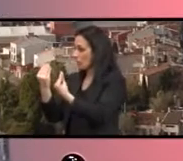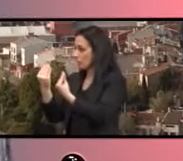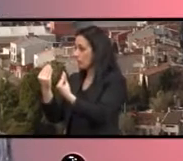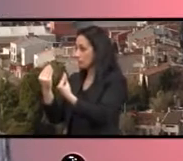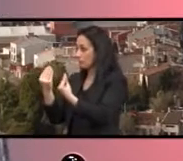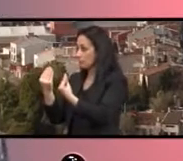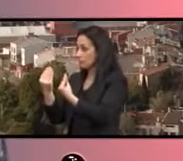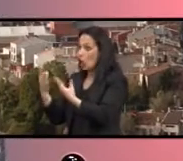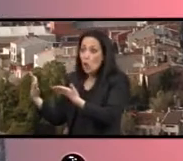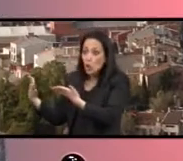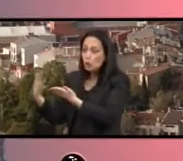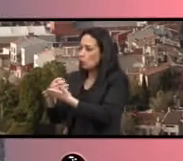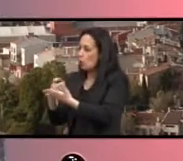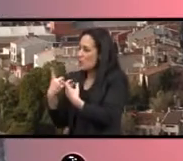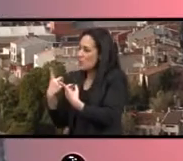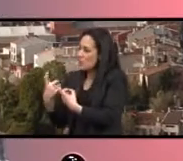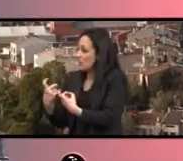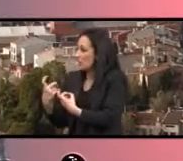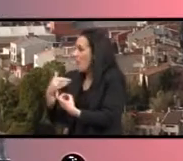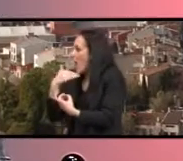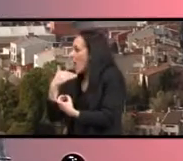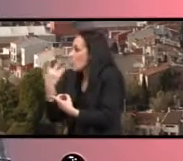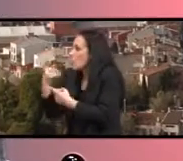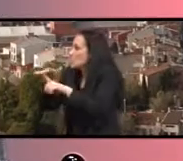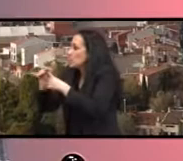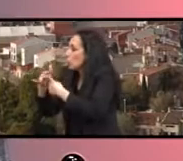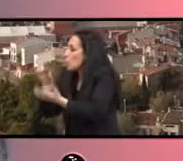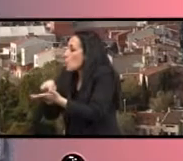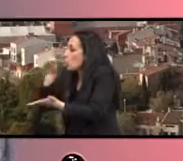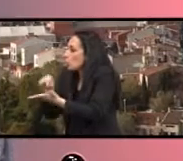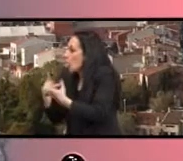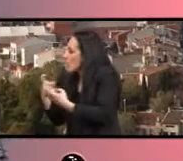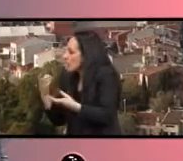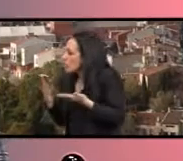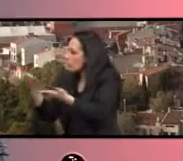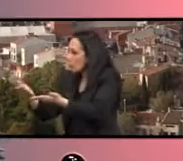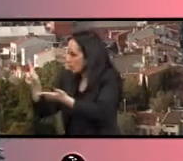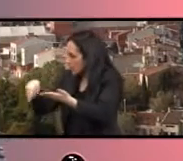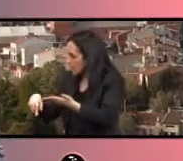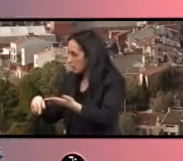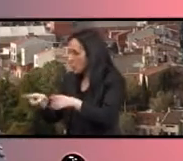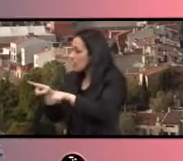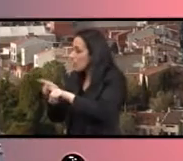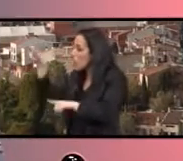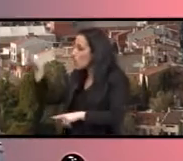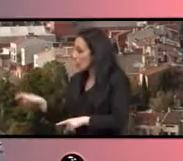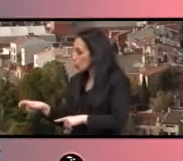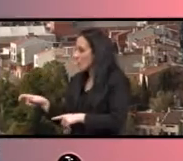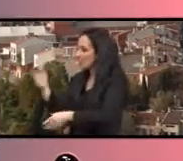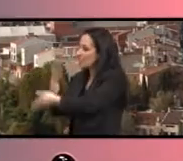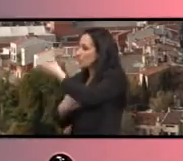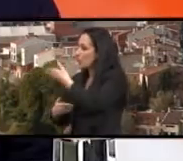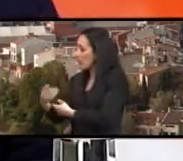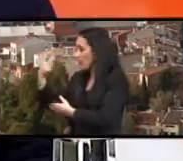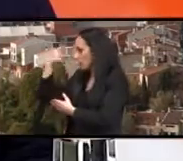altra, tothom necessita en algun moment d'alguna altra persona. Jo suposo que també les persones amb discapacitat intel·lectual també va per aquí, no,